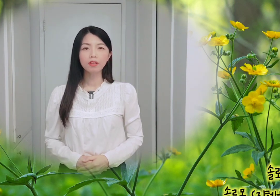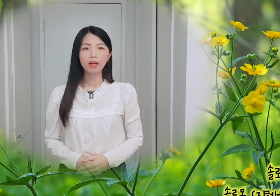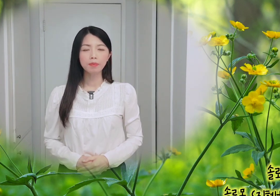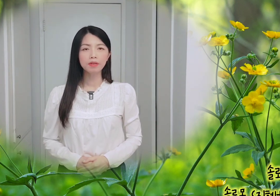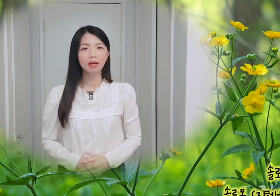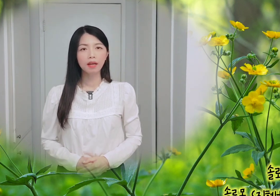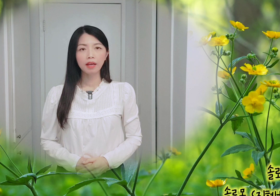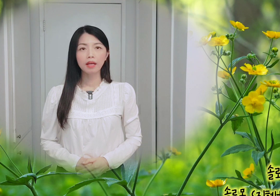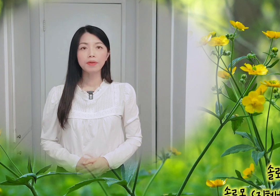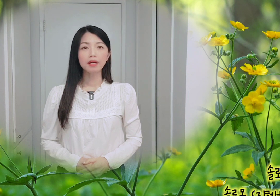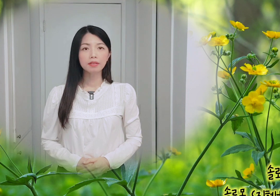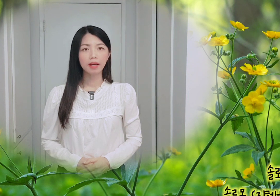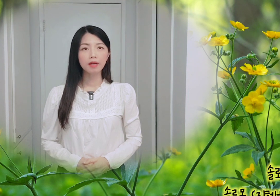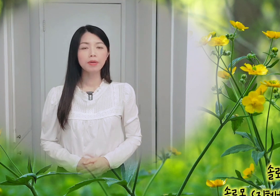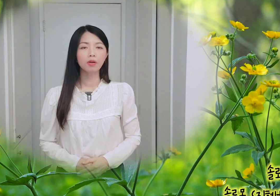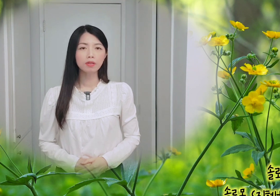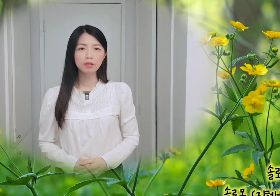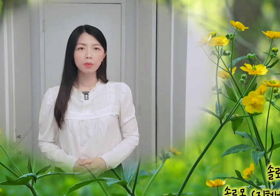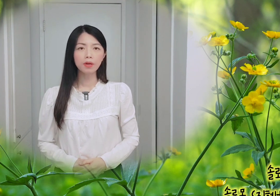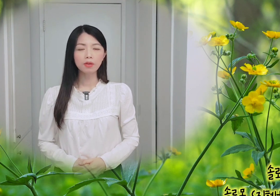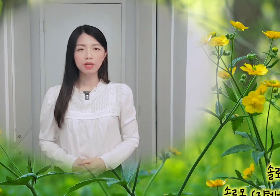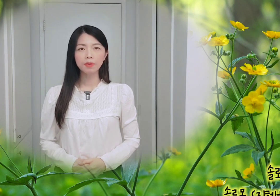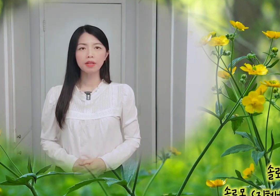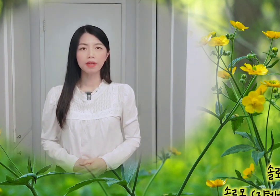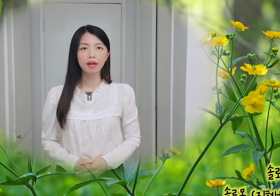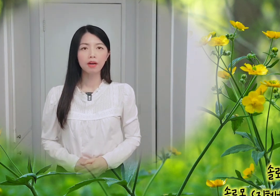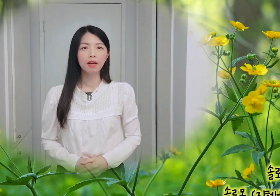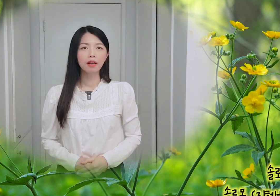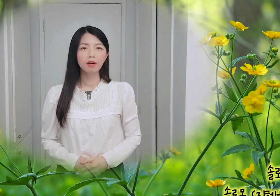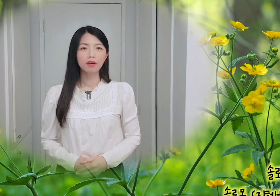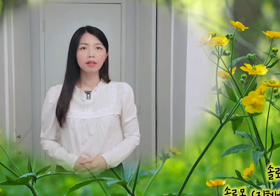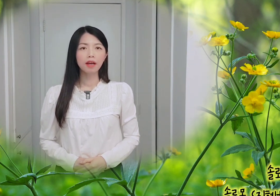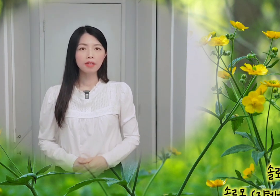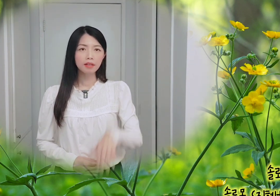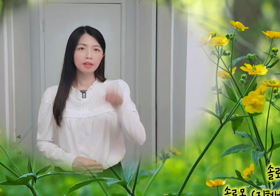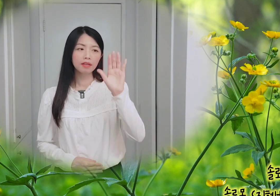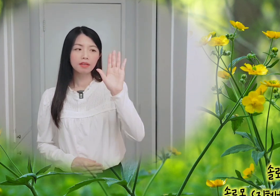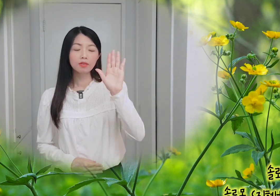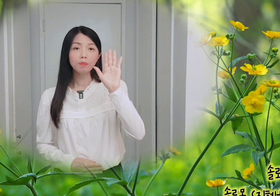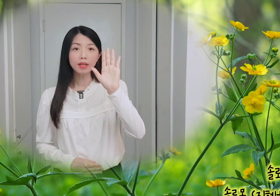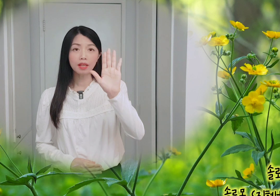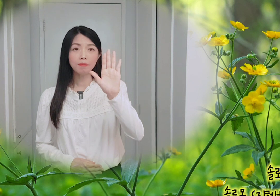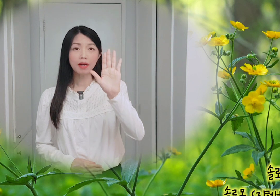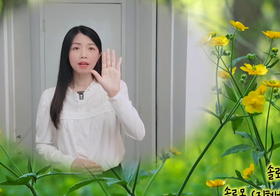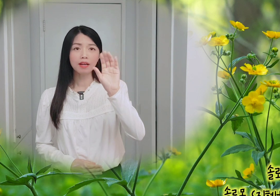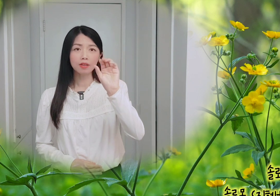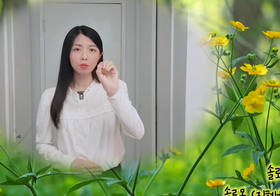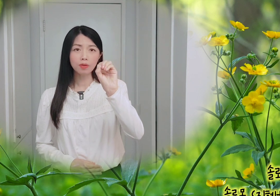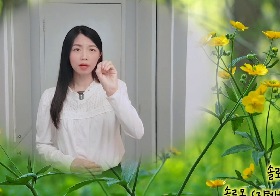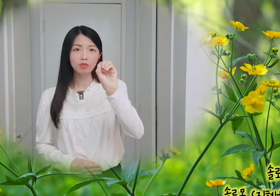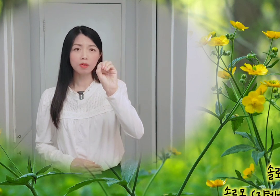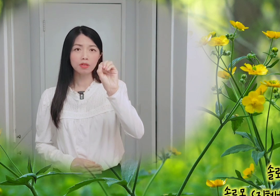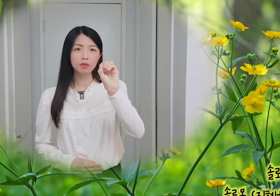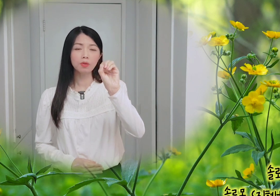싶었지. 여기서 답은 대답이나 응답 이런 뜻으로 해석하시면 되는데요. 일단 손바닥이 밖을 향하게